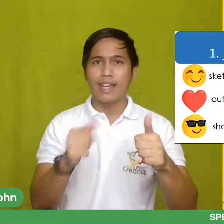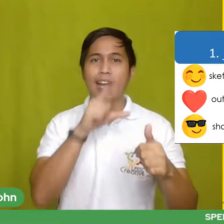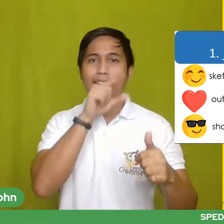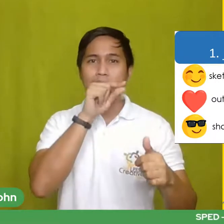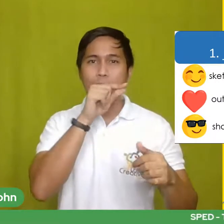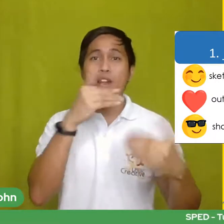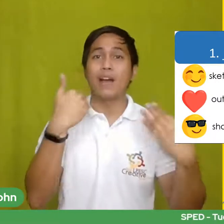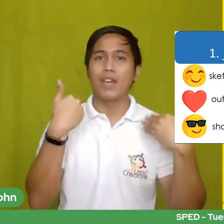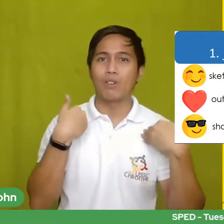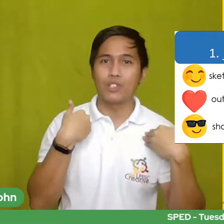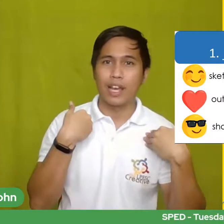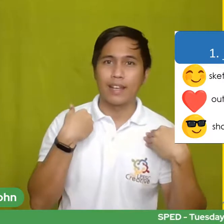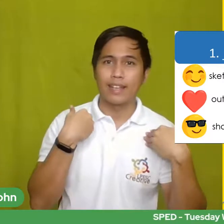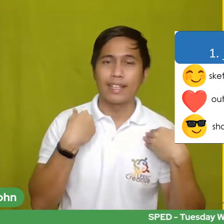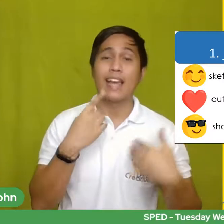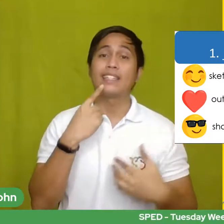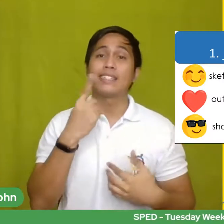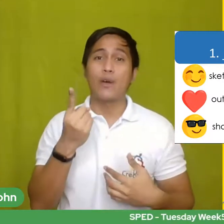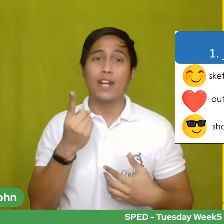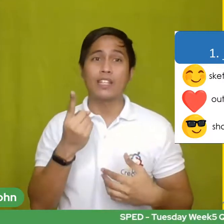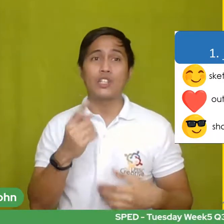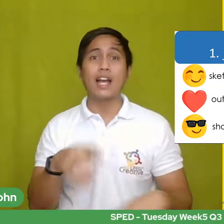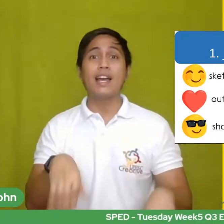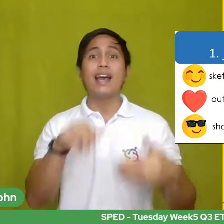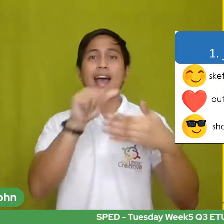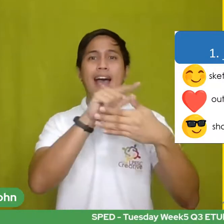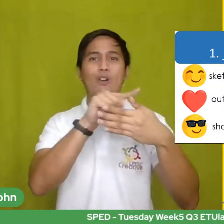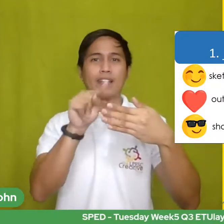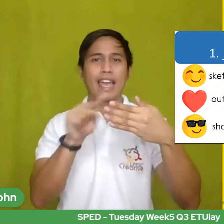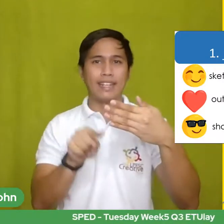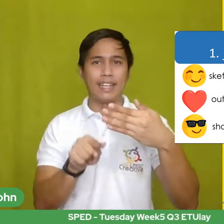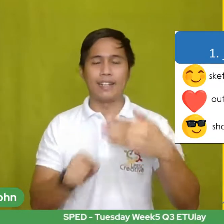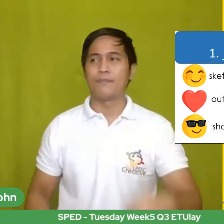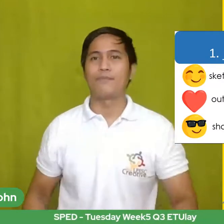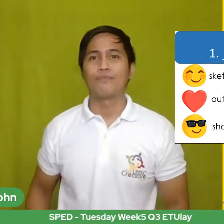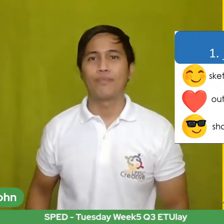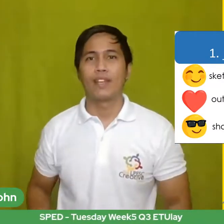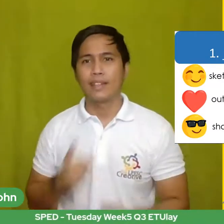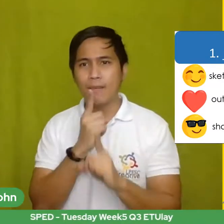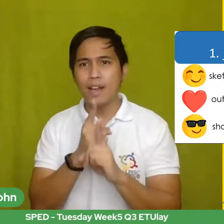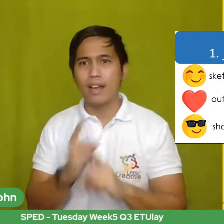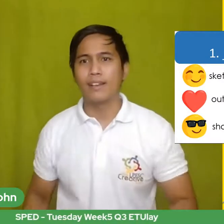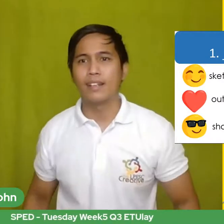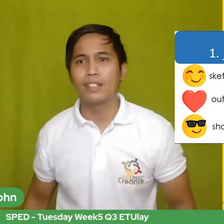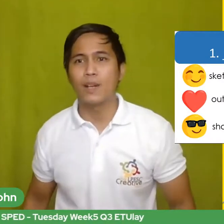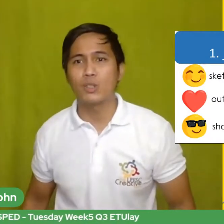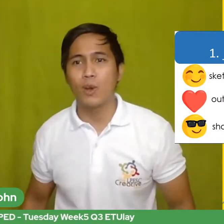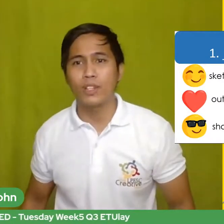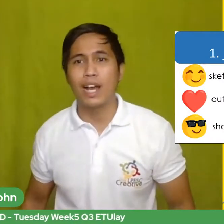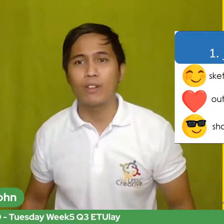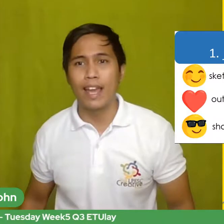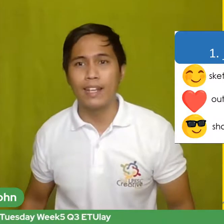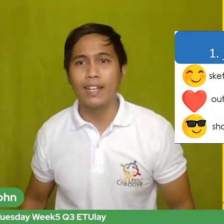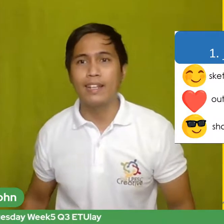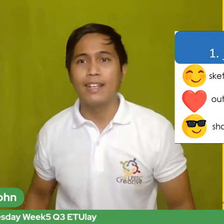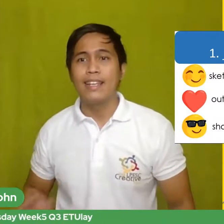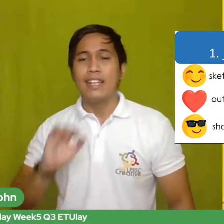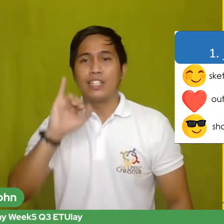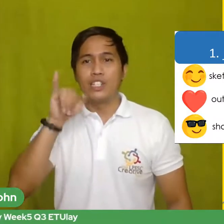ng ibon ang meron siya. Kaya tinatawag natin siyang outlining. Tama, sumasumagot ng outlining. Si